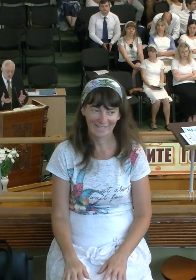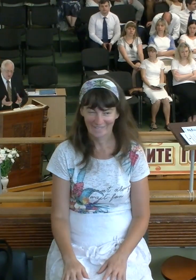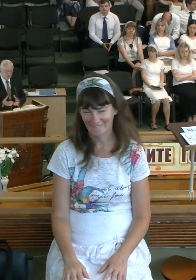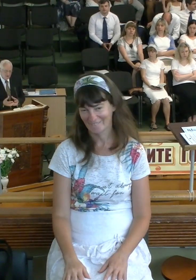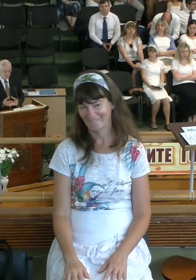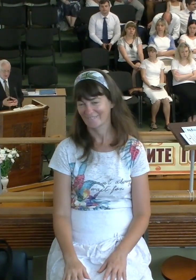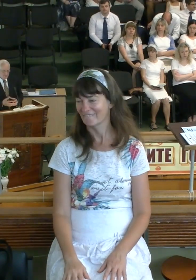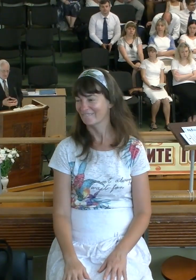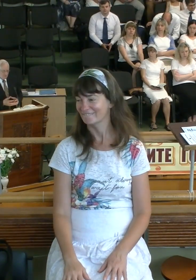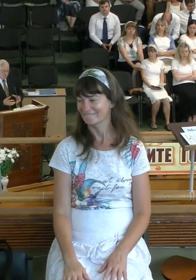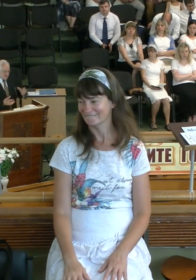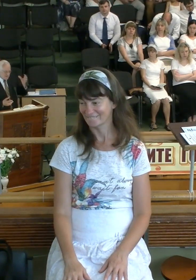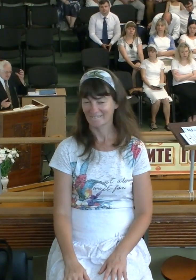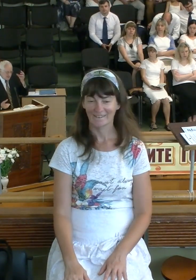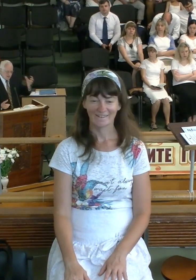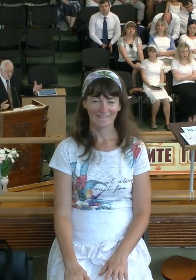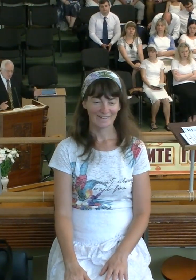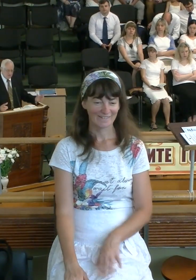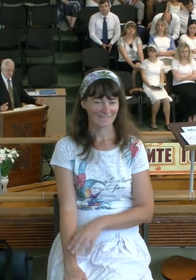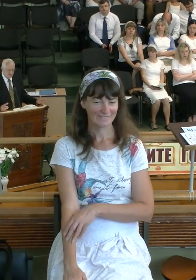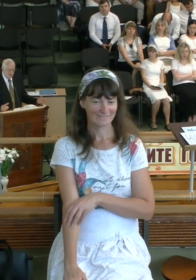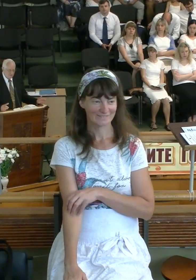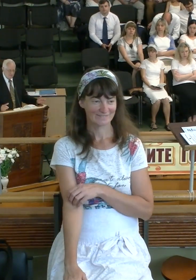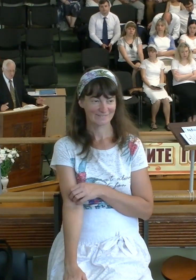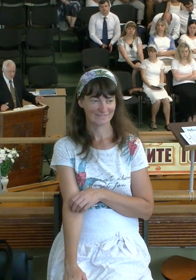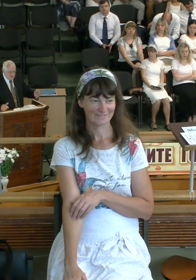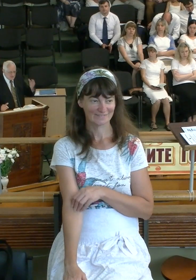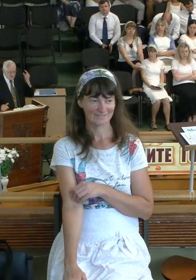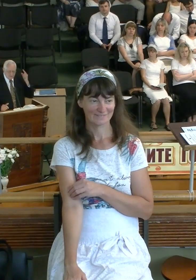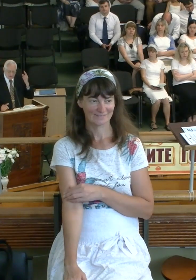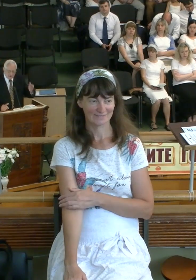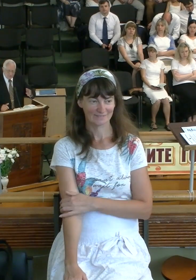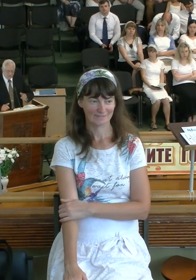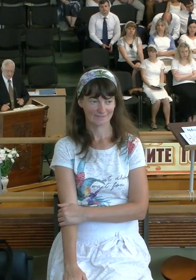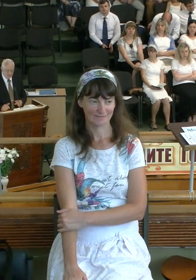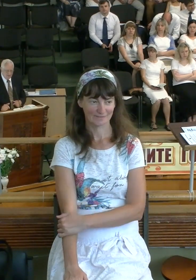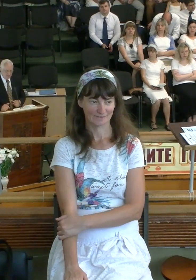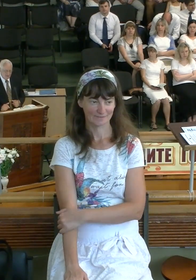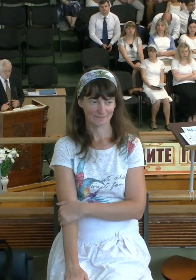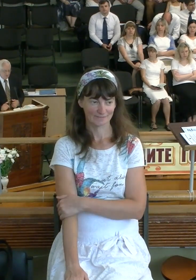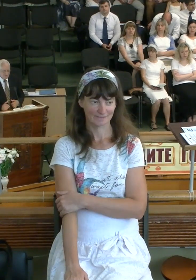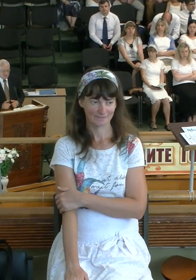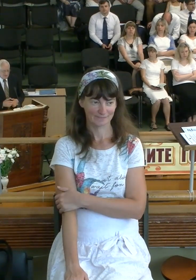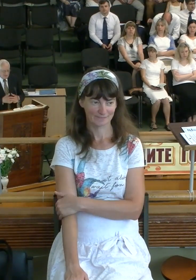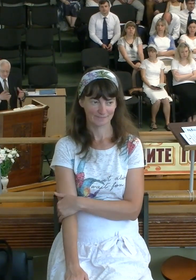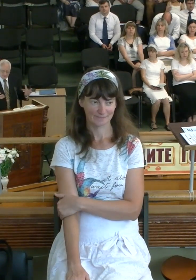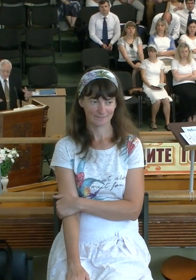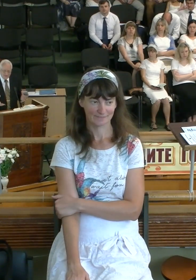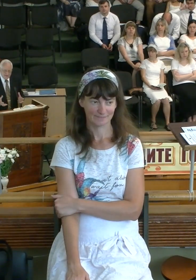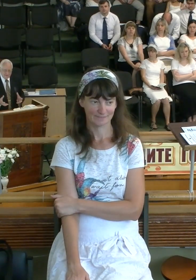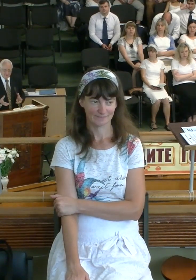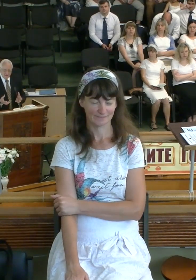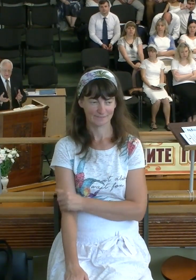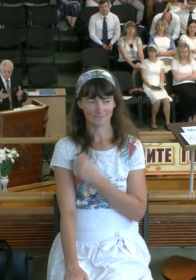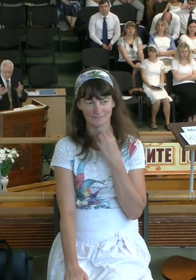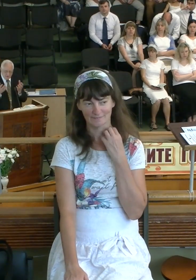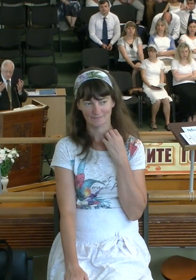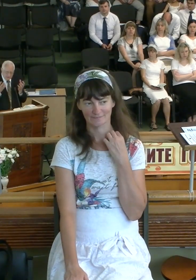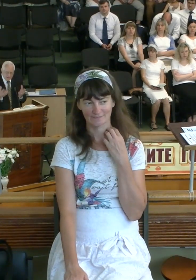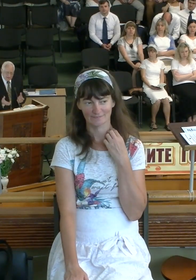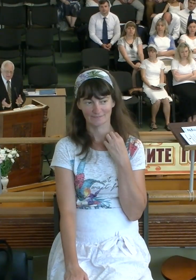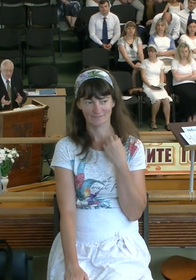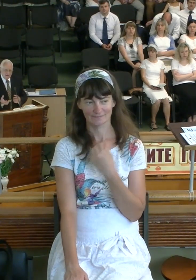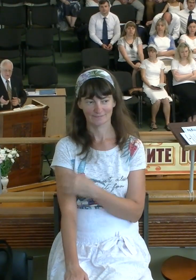быту, увидит нас на работе, увидит нас в транспорте, увидит нас там, где мы есть,